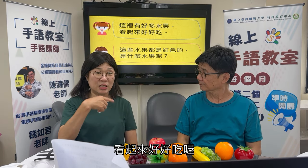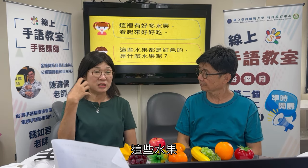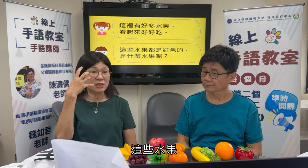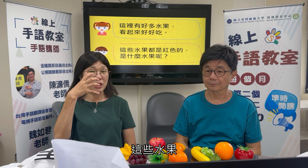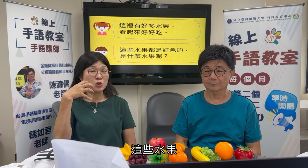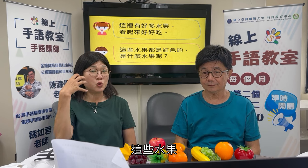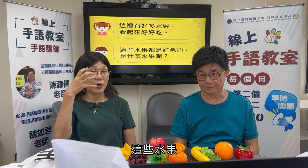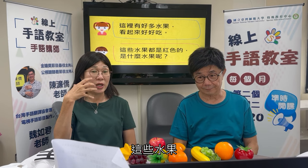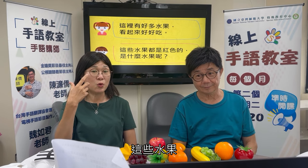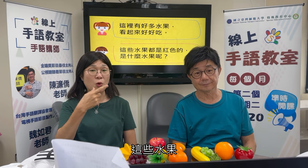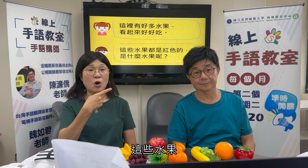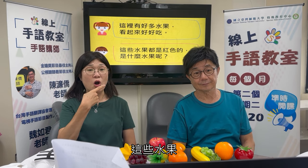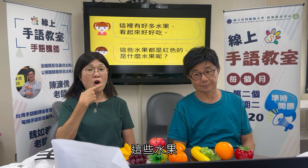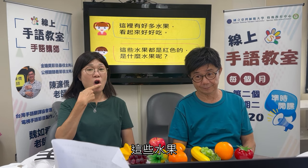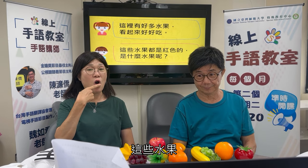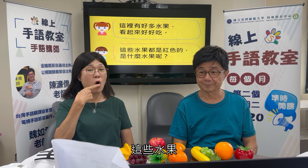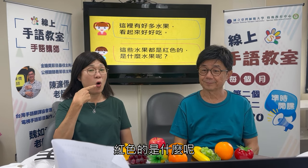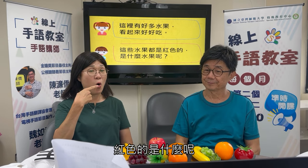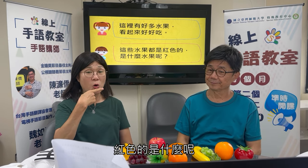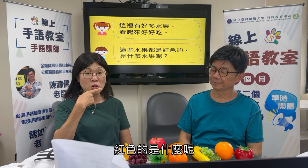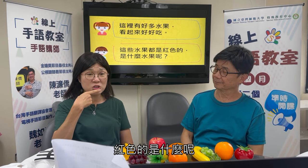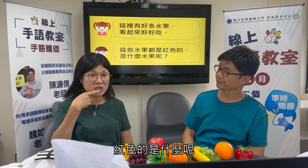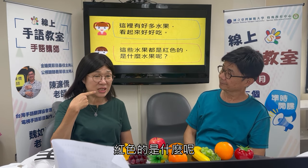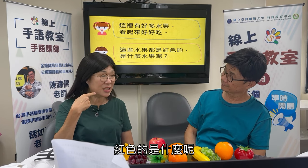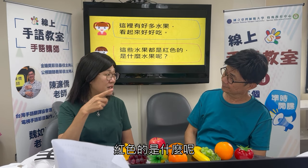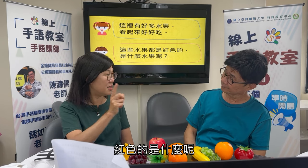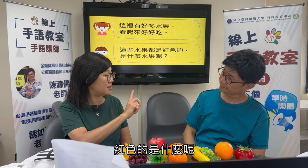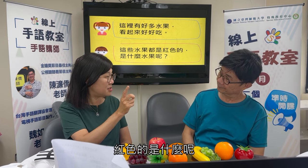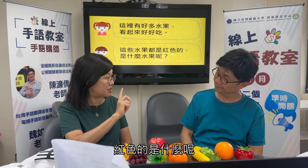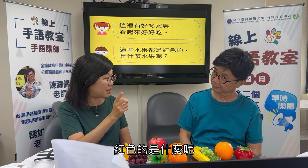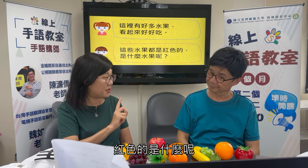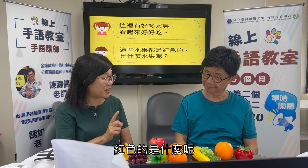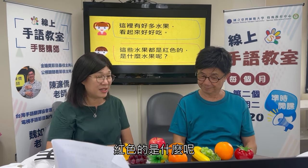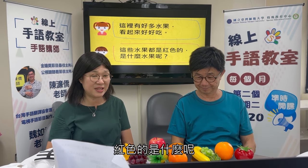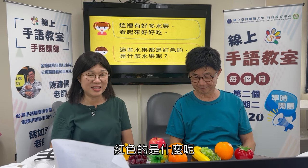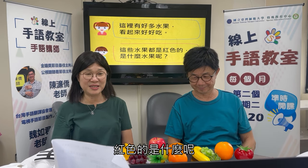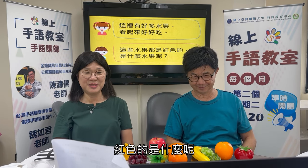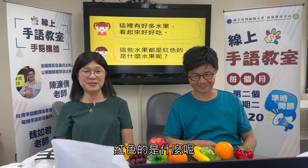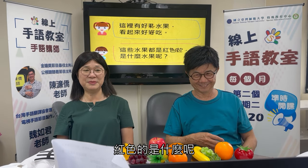这些水果红色的是什么呢？